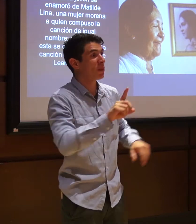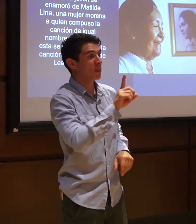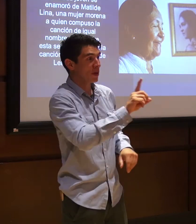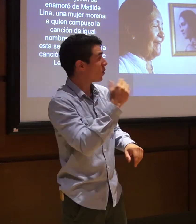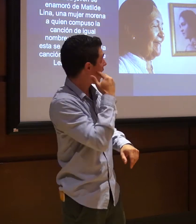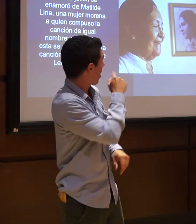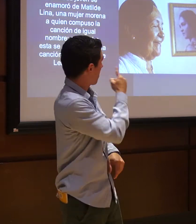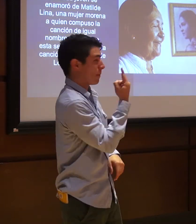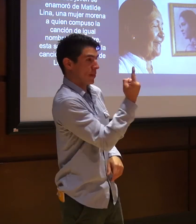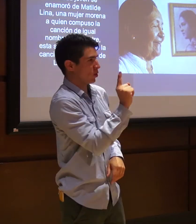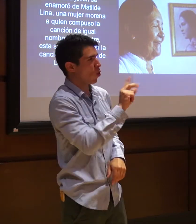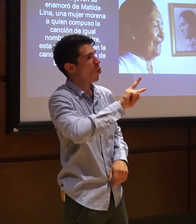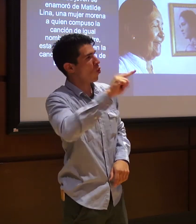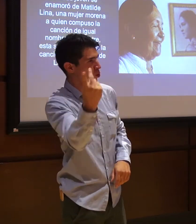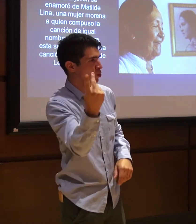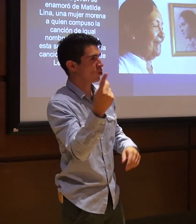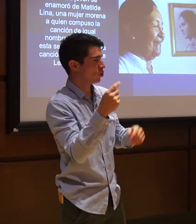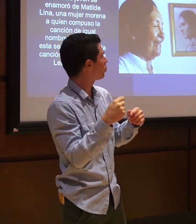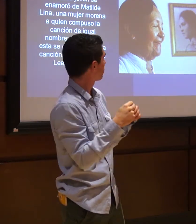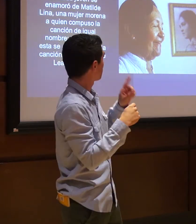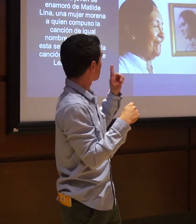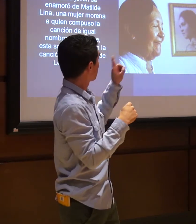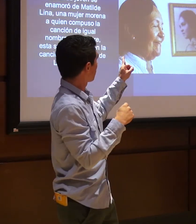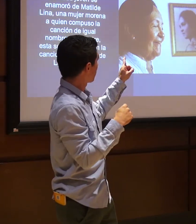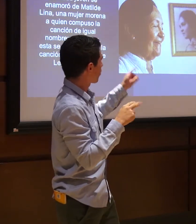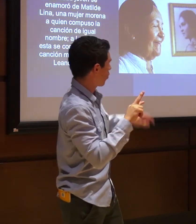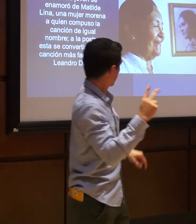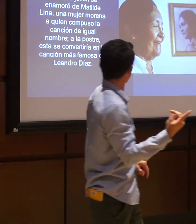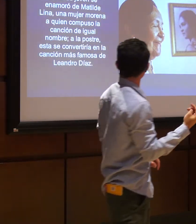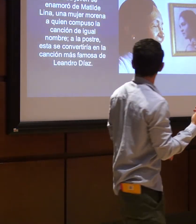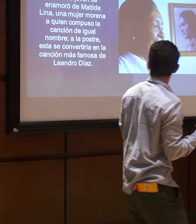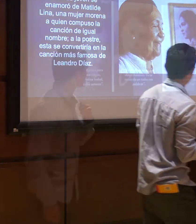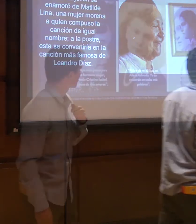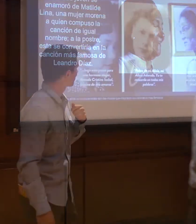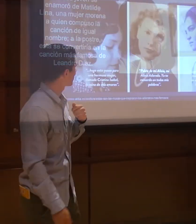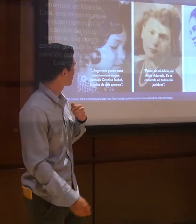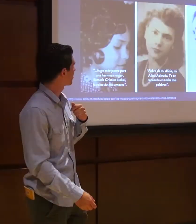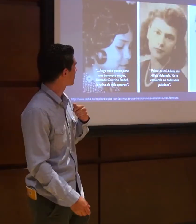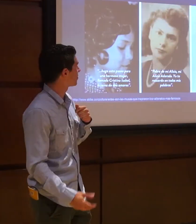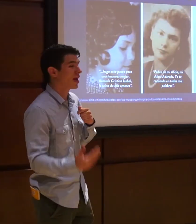además se sentía muy orgullosa por las letras que habían compuesto para ella.